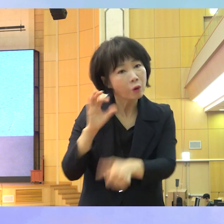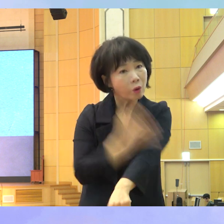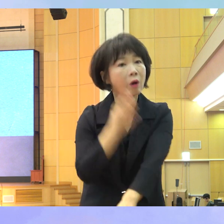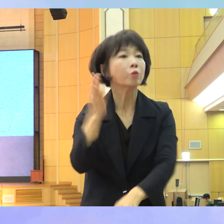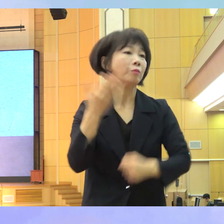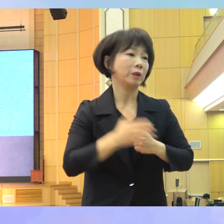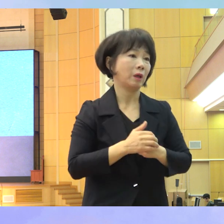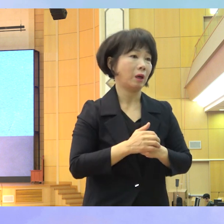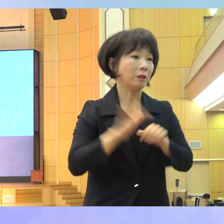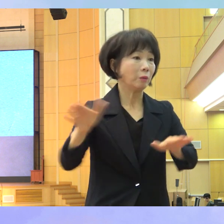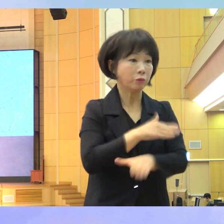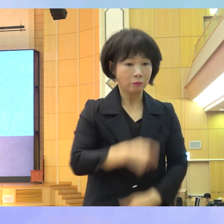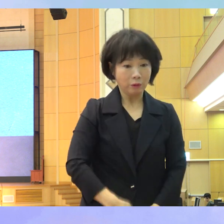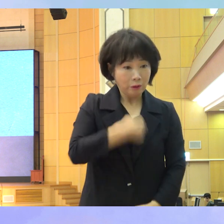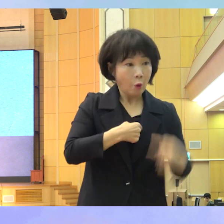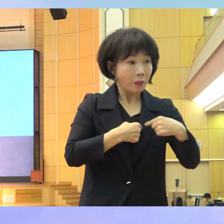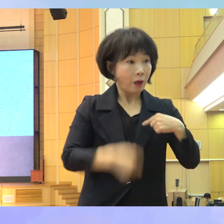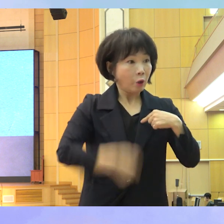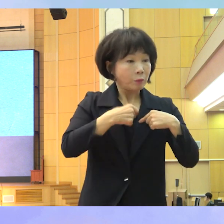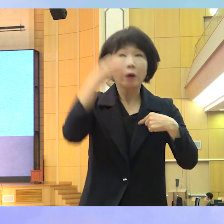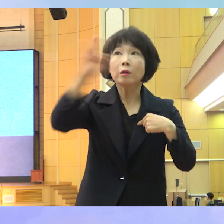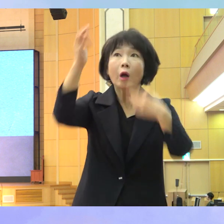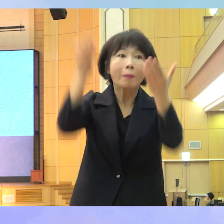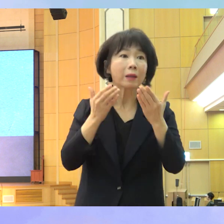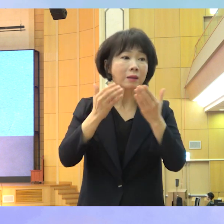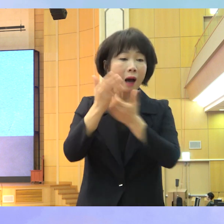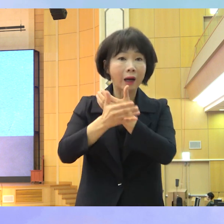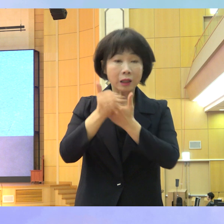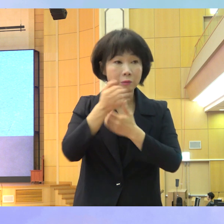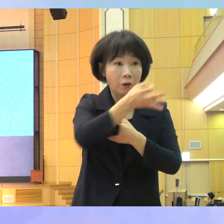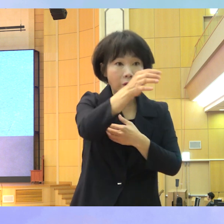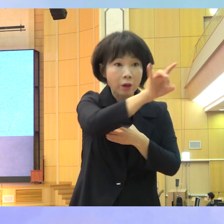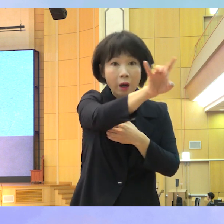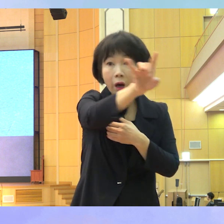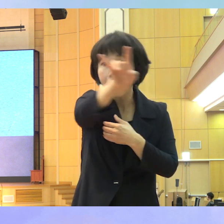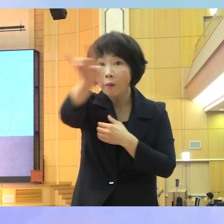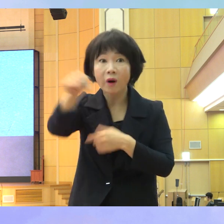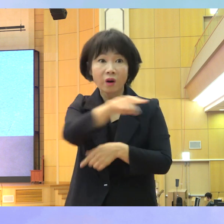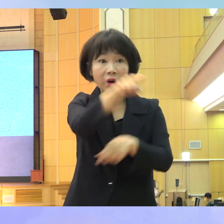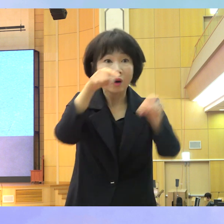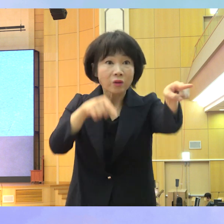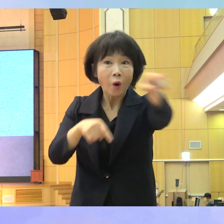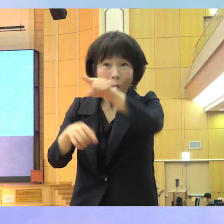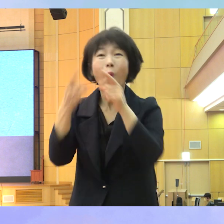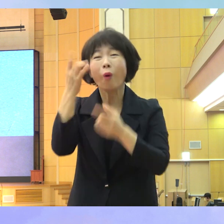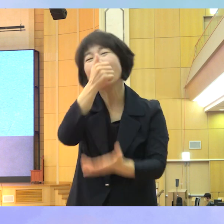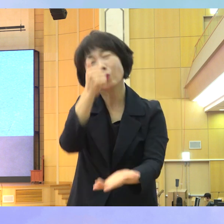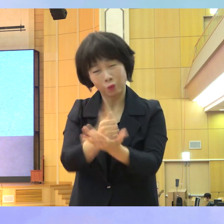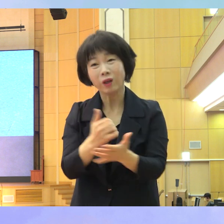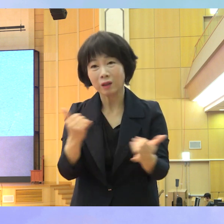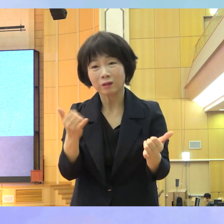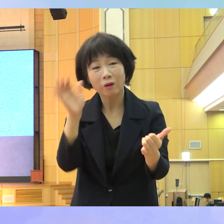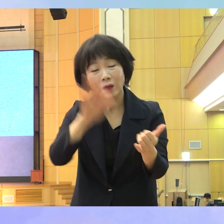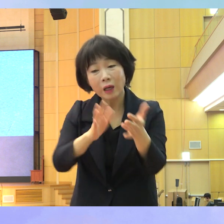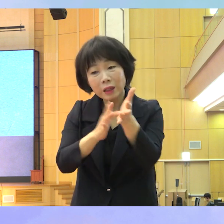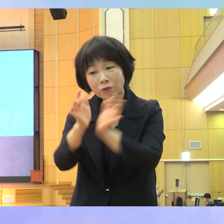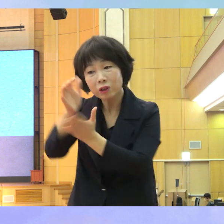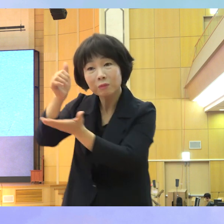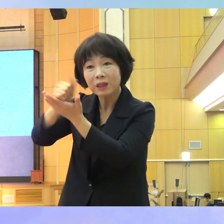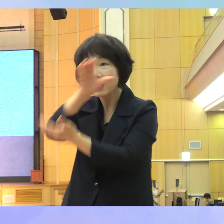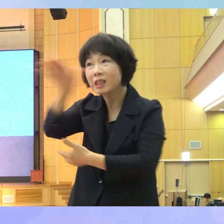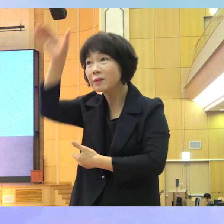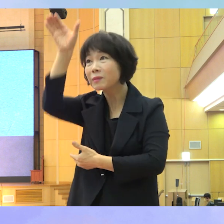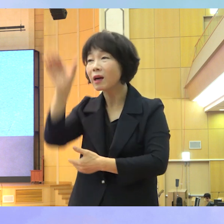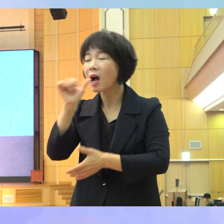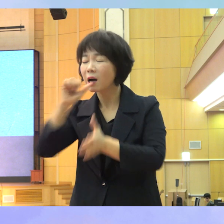의롭다 하심을 받았다는 건요, 하나님이 선언하는 거예요. 너가 죄인이었지만 예수 그리스도가 십자가에서